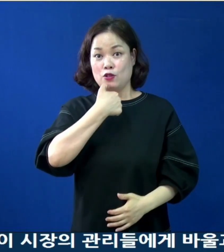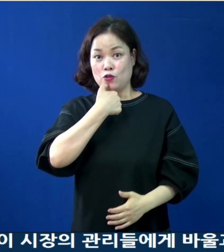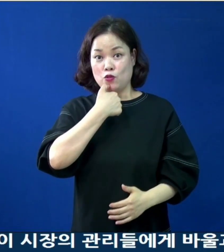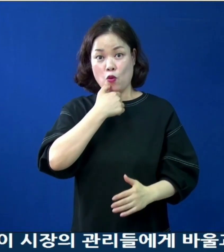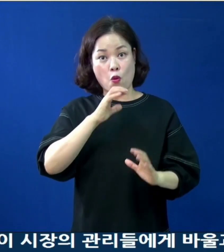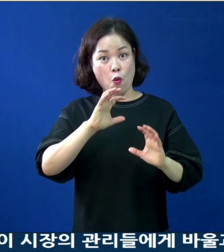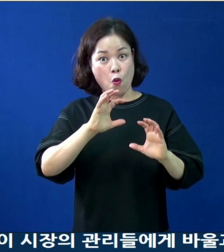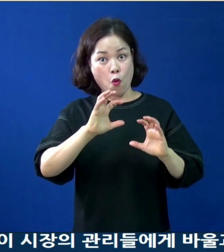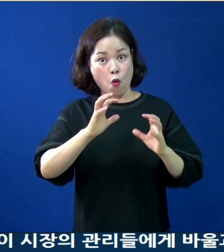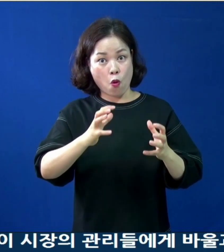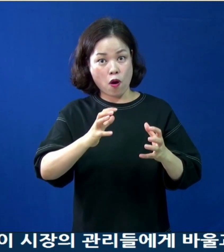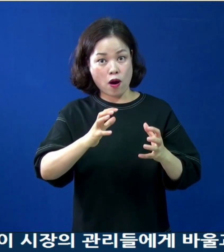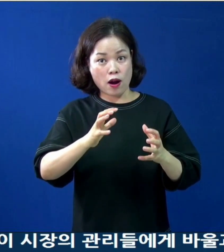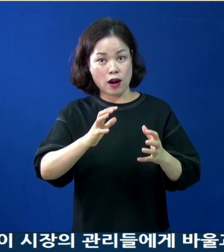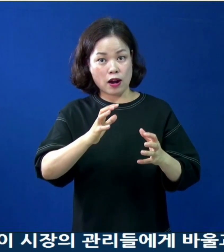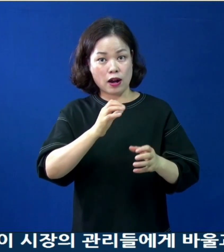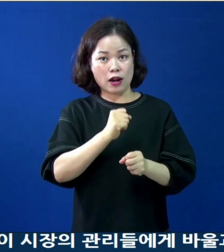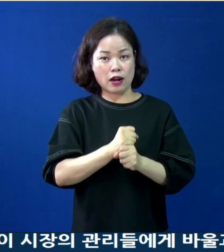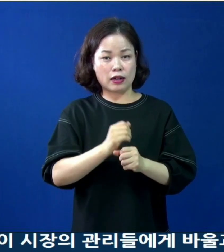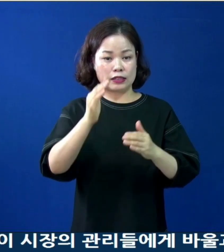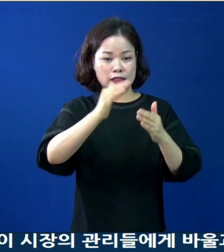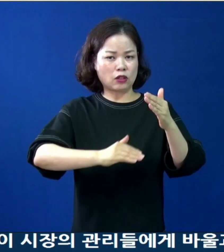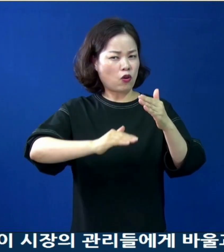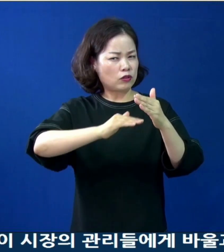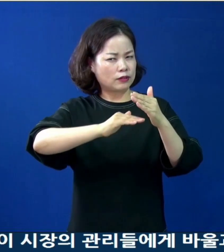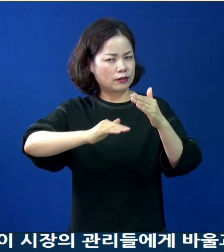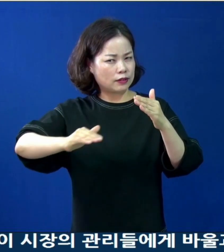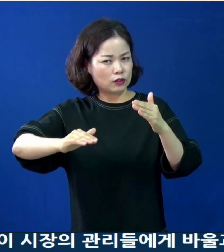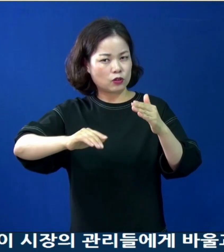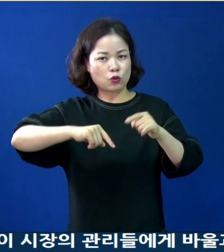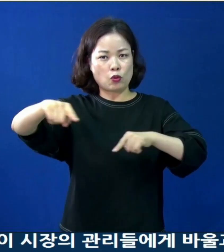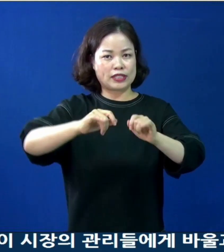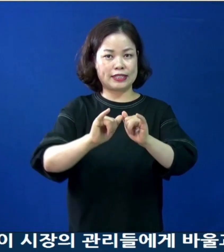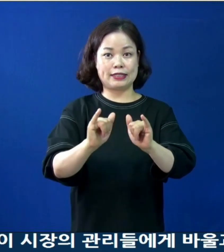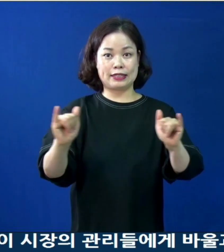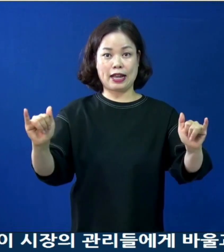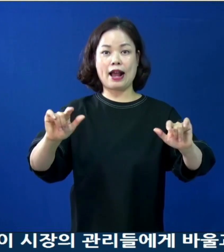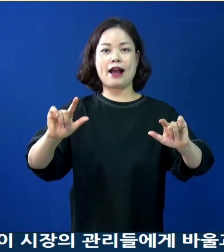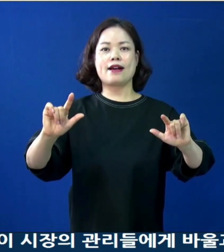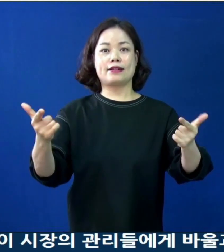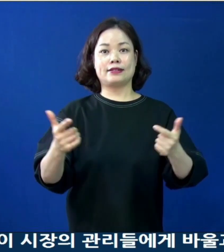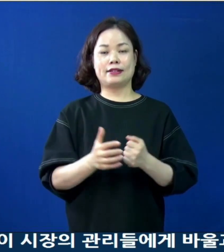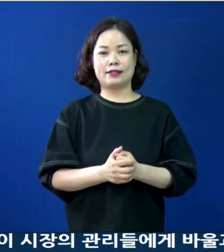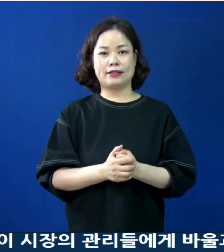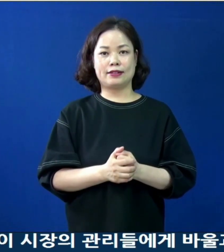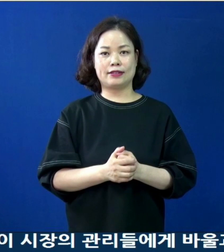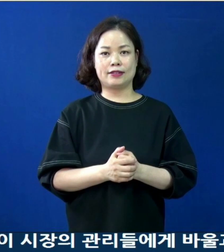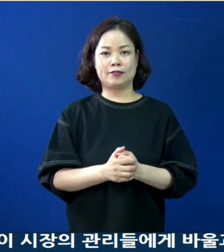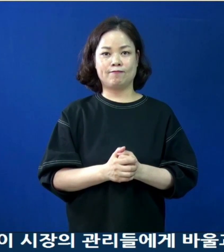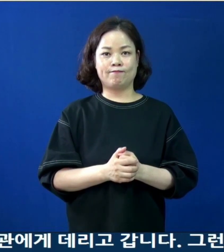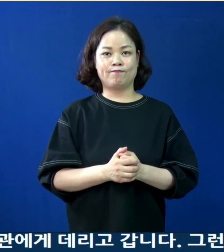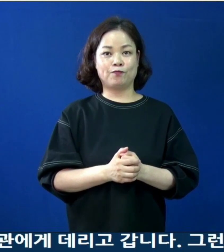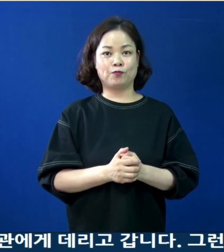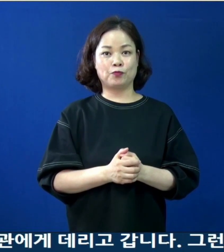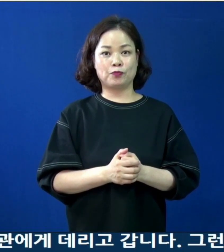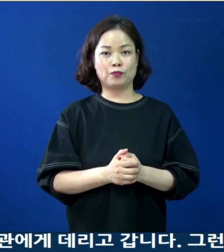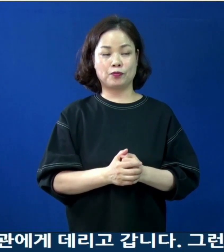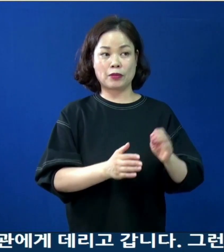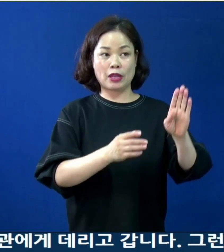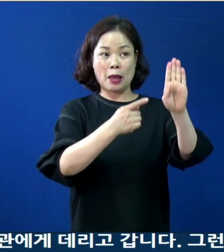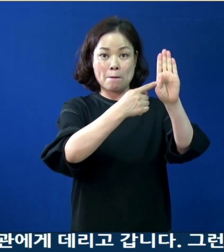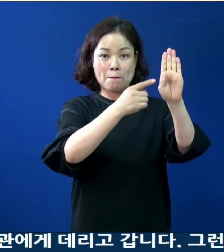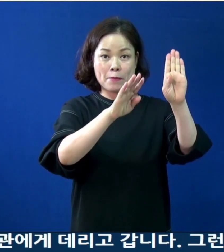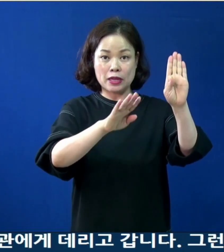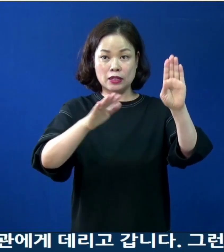로마의 정식 통치자가 아닙니다. 로마의 정식 통치자가 아닙니다. 저 정리하고 갑니다.